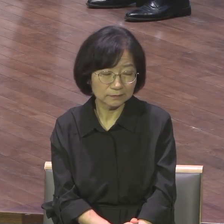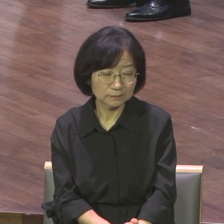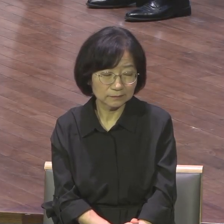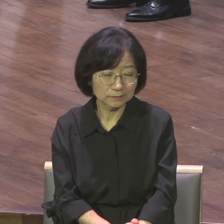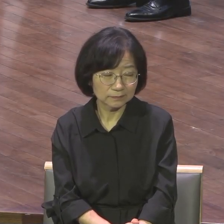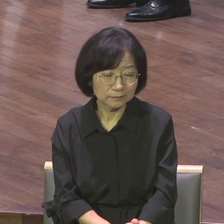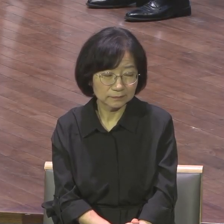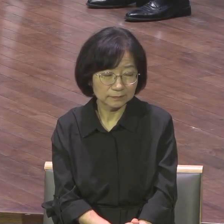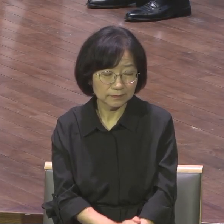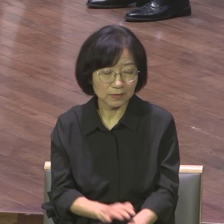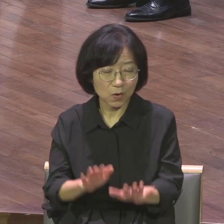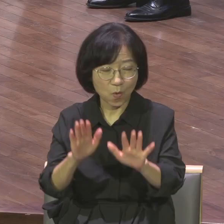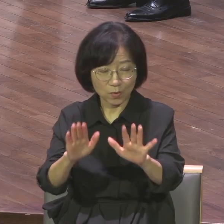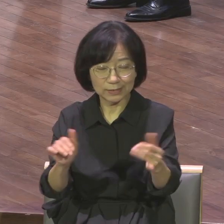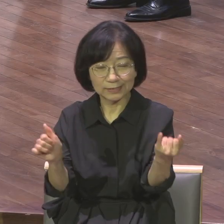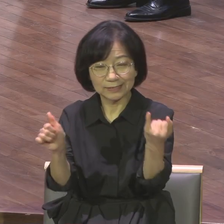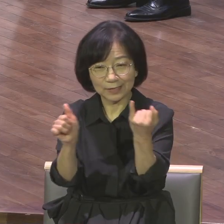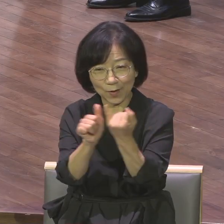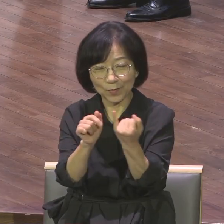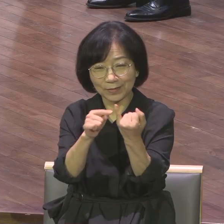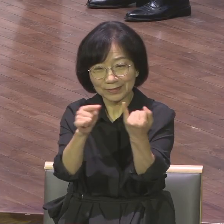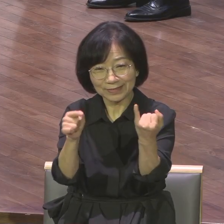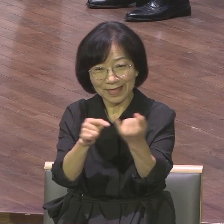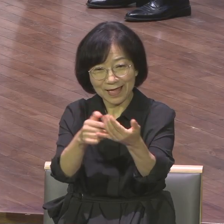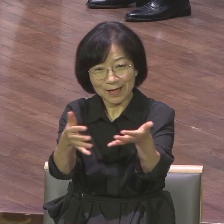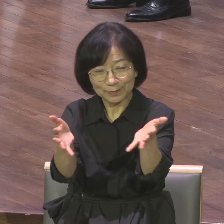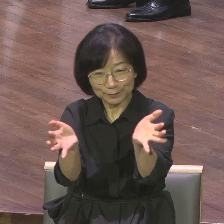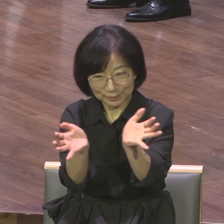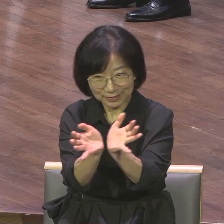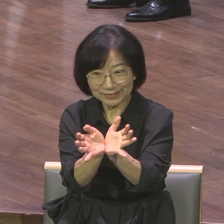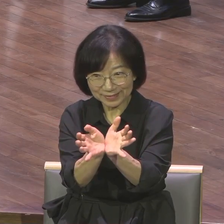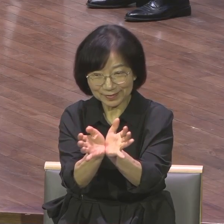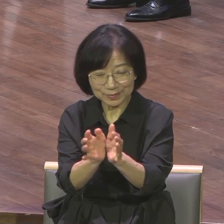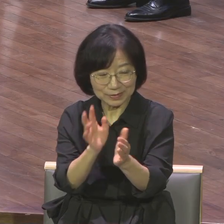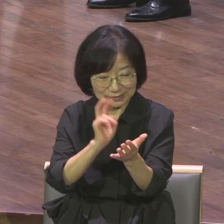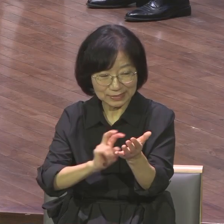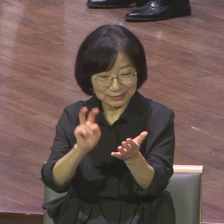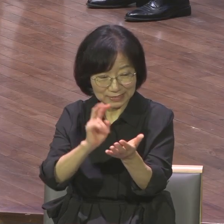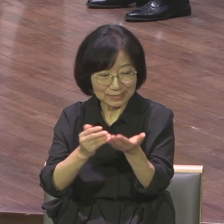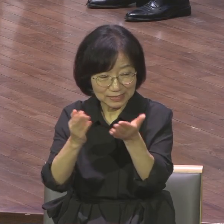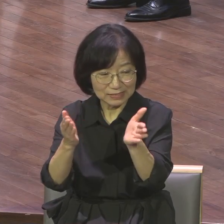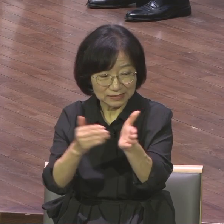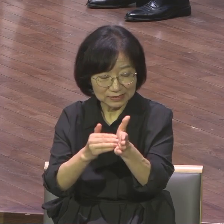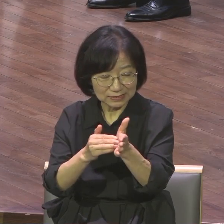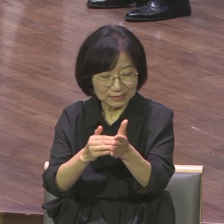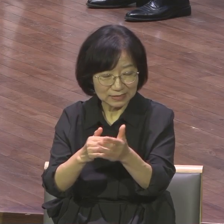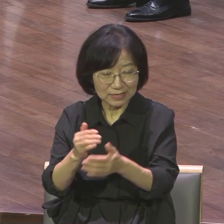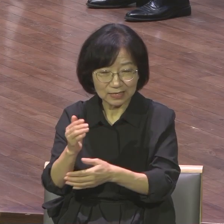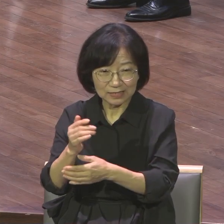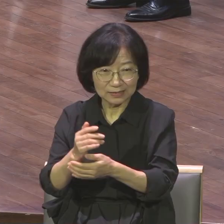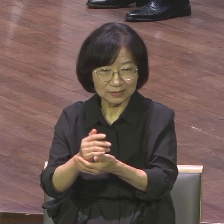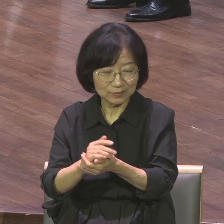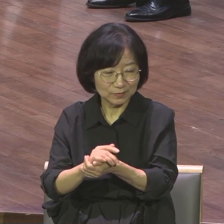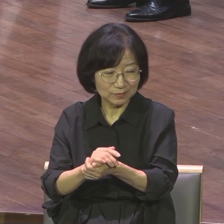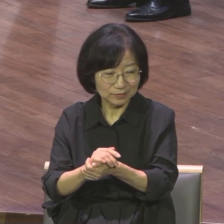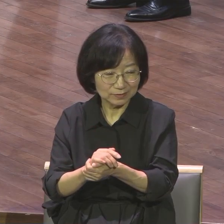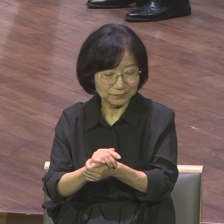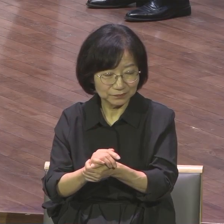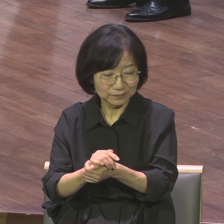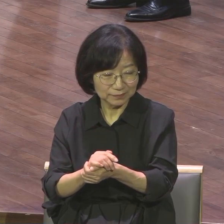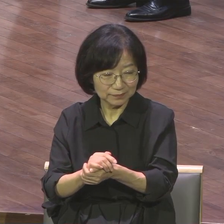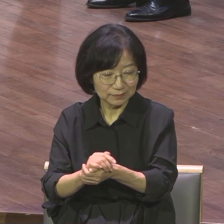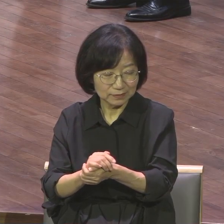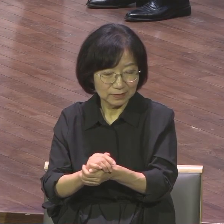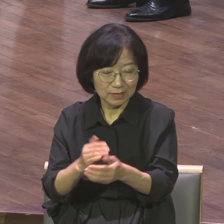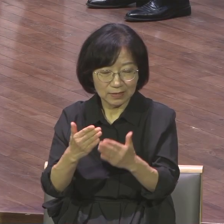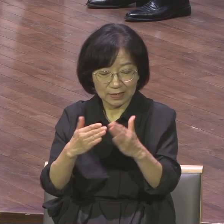기도하겠습니다. 결혼 태화국이 오늘 기간 보고를 했는데 결혼 태화국이 강단 말씀과 영적 흐름을 같이 하는 그런 기관에 되어서